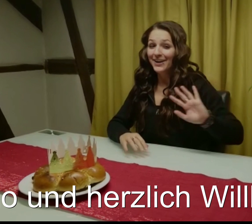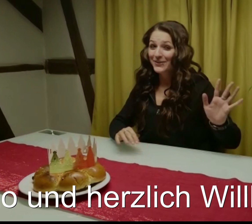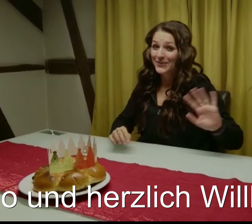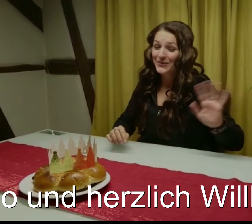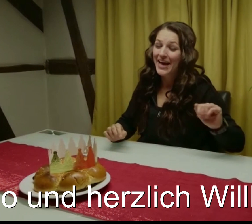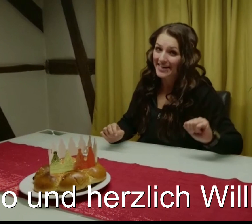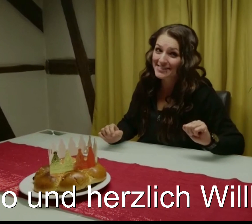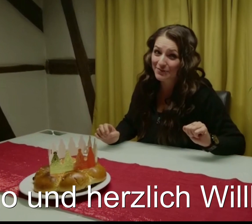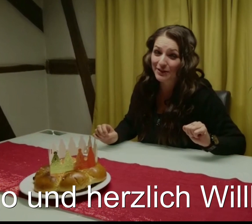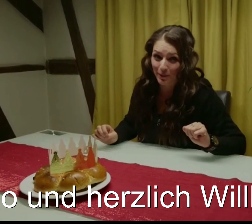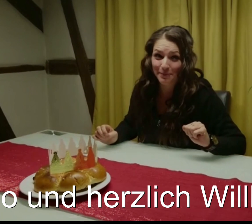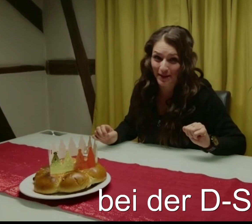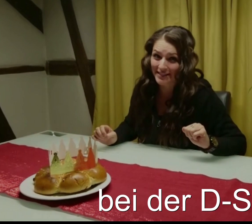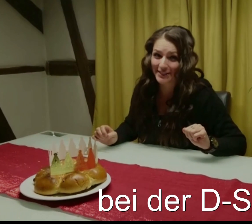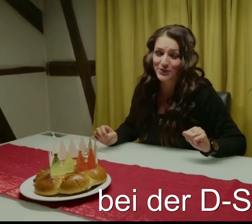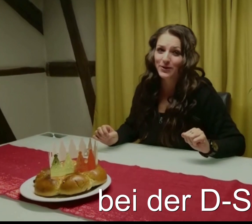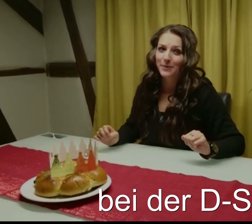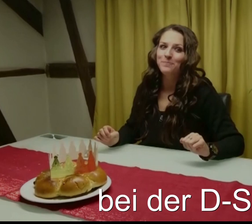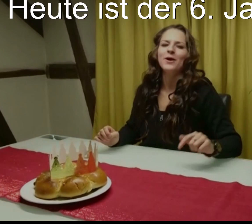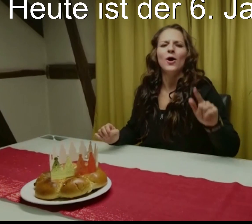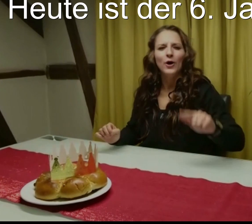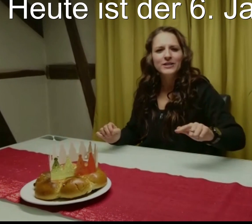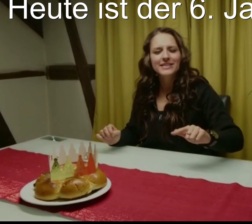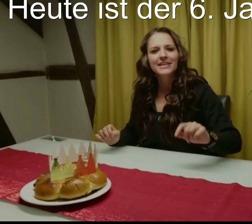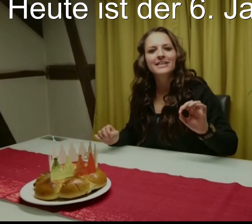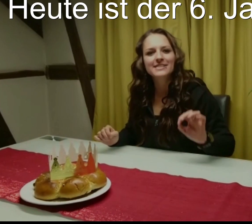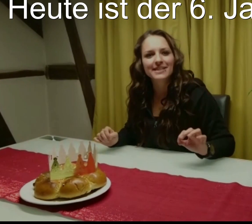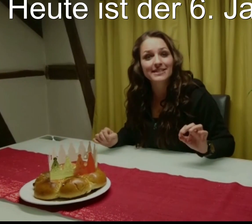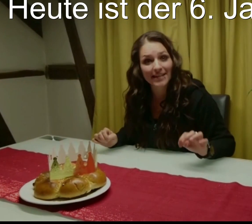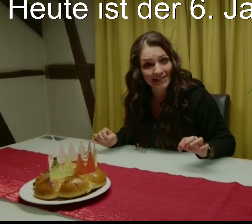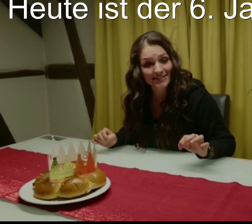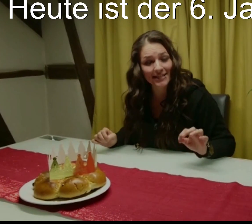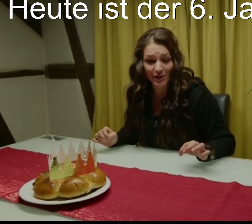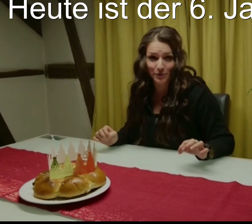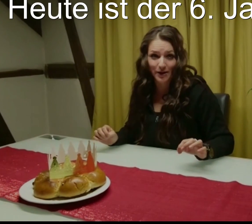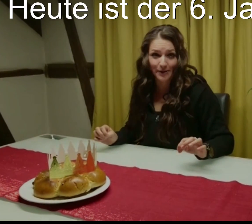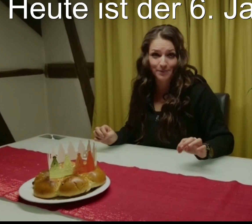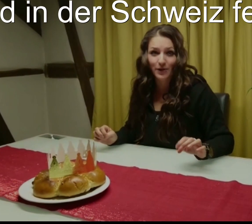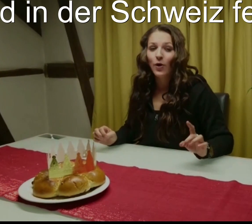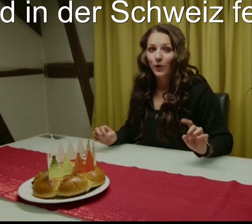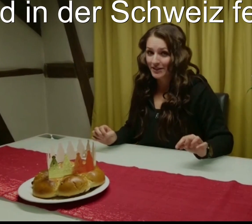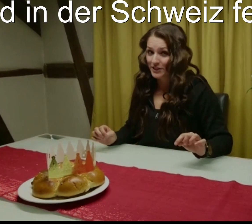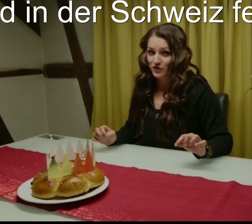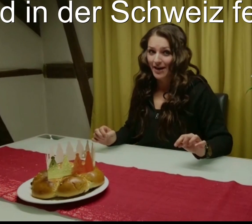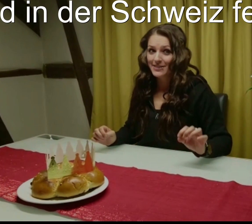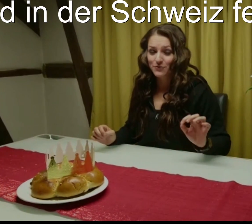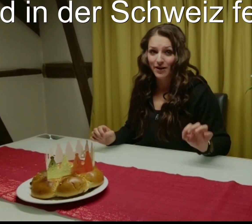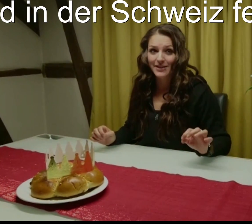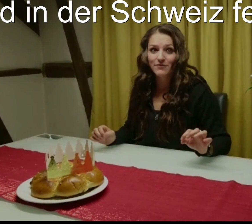Hallo und herzlich willkommen bei der D-Schule. Heute ist der 6. Januar und in der Schweiz feiern wir